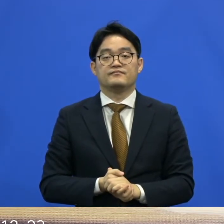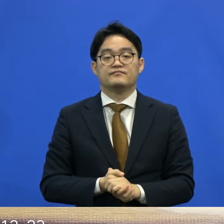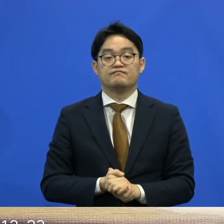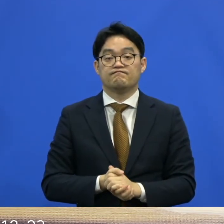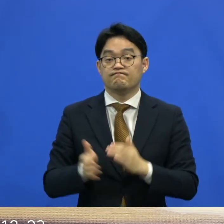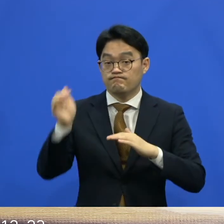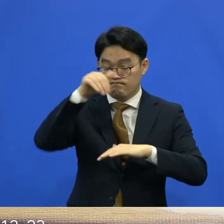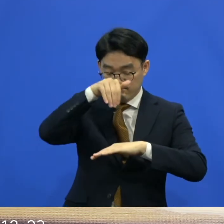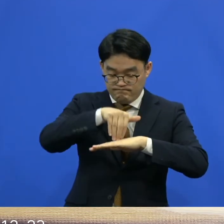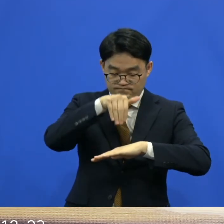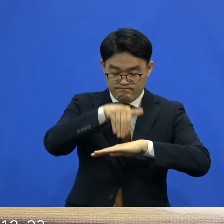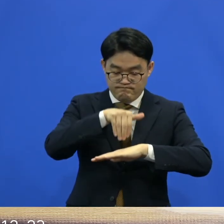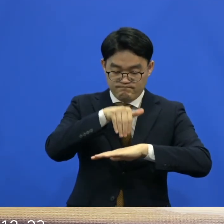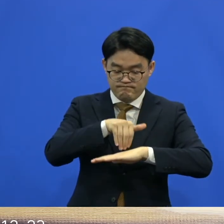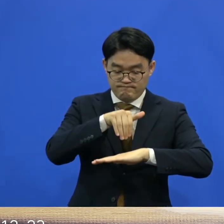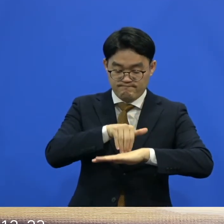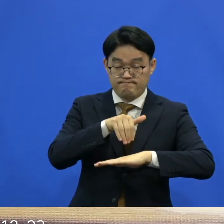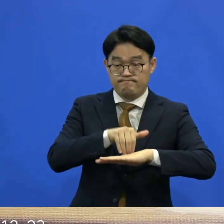단련은